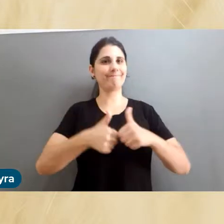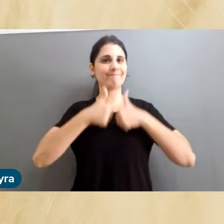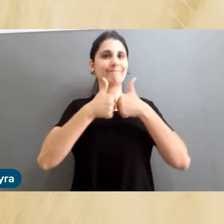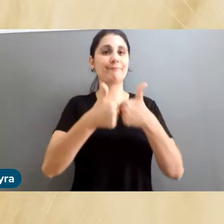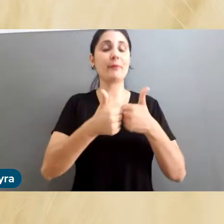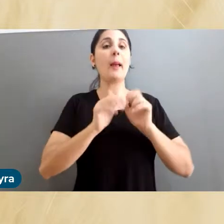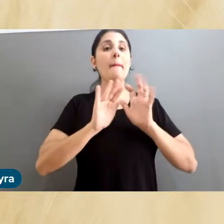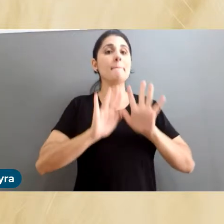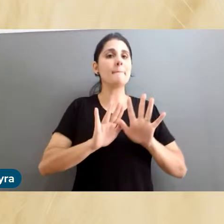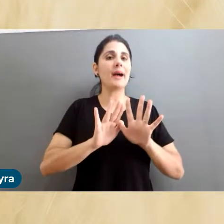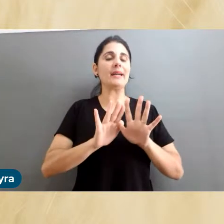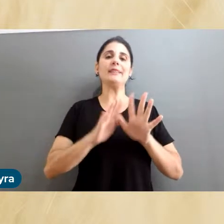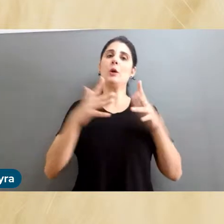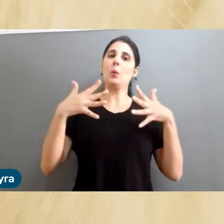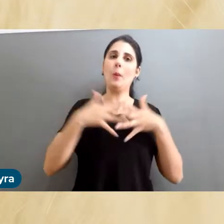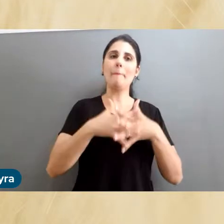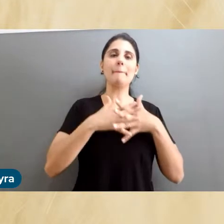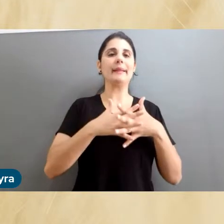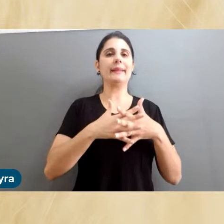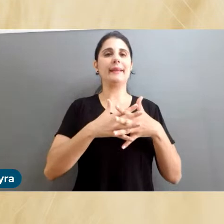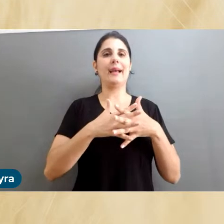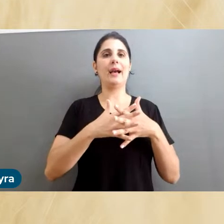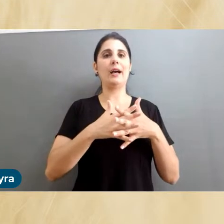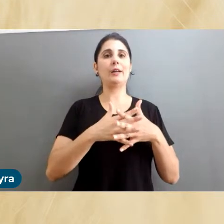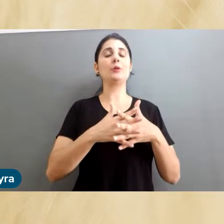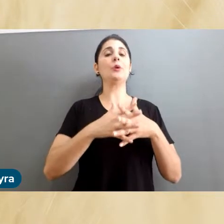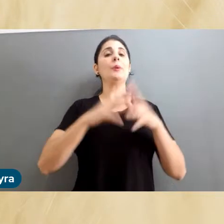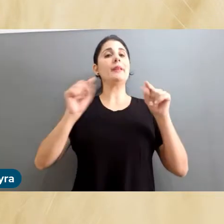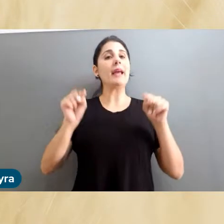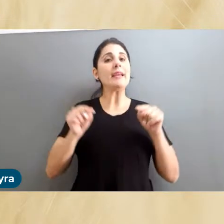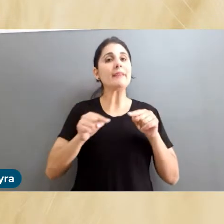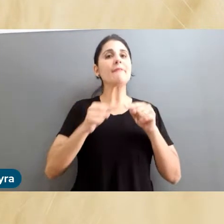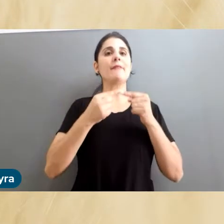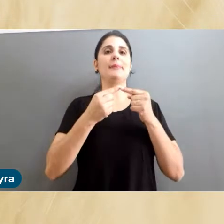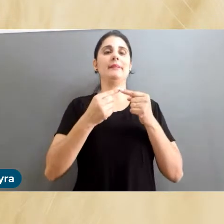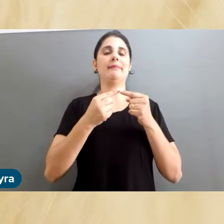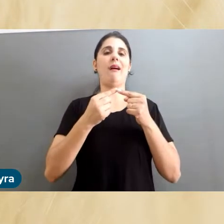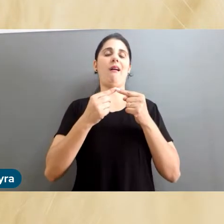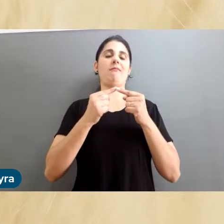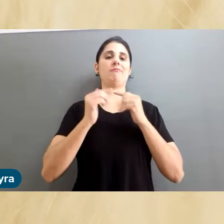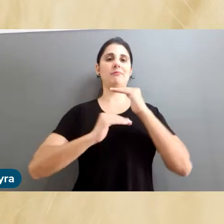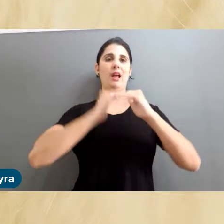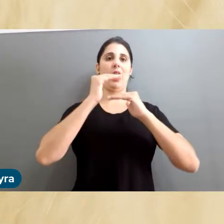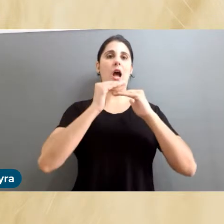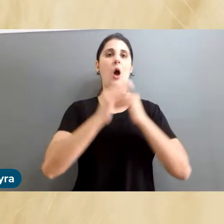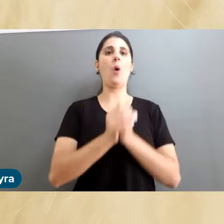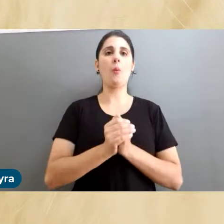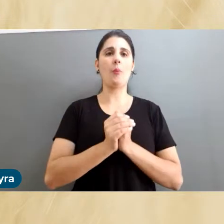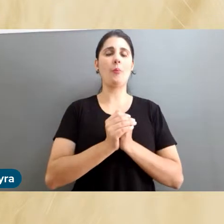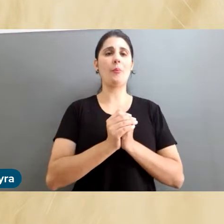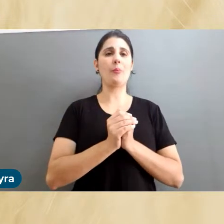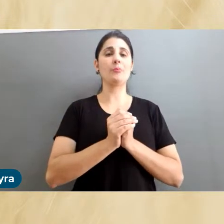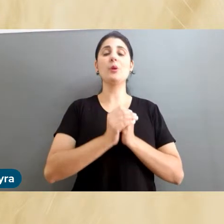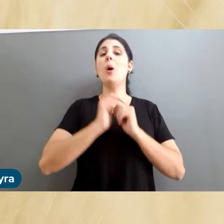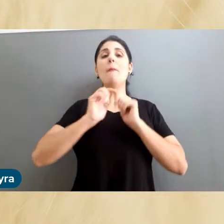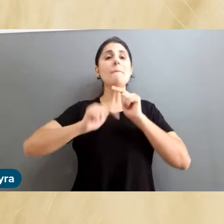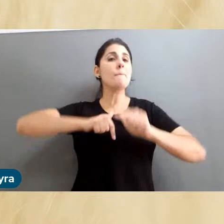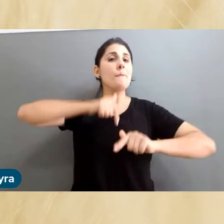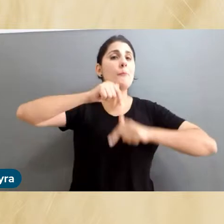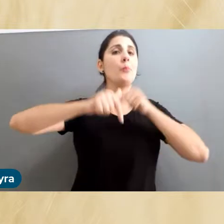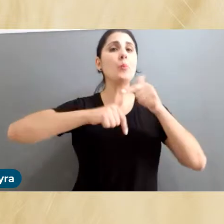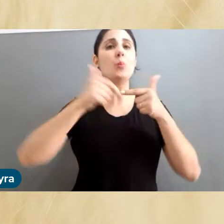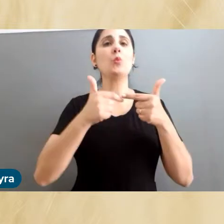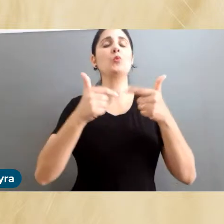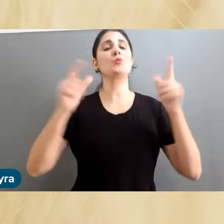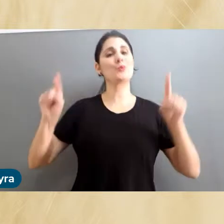não raro padecemos pelas enfermidades da alma. Ao lado de tantas conquistas, tantos